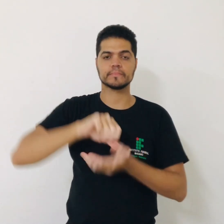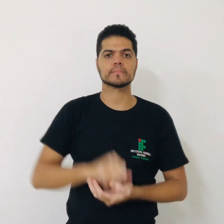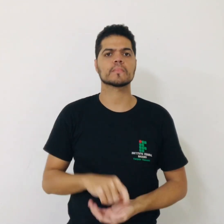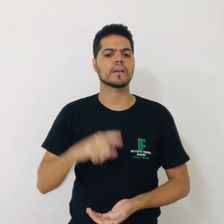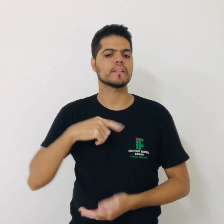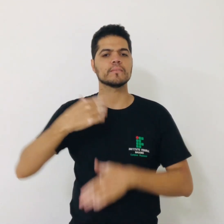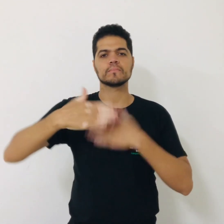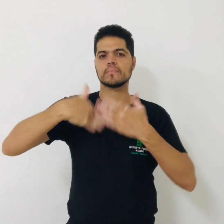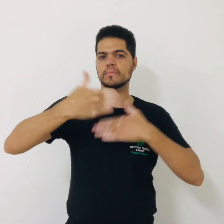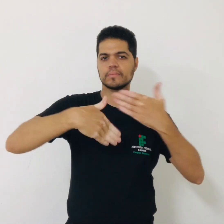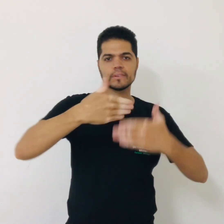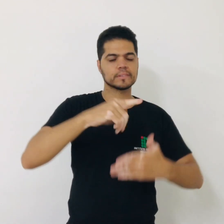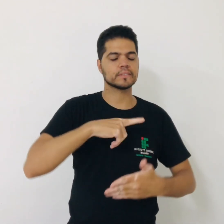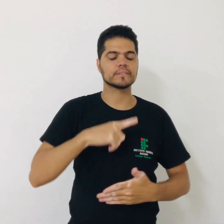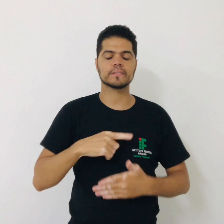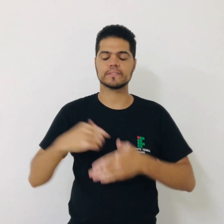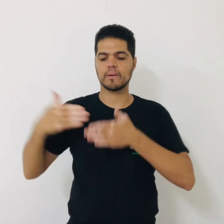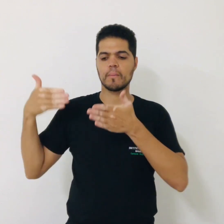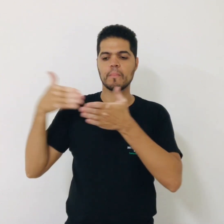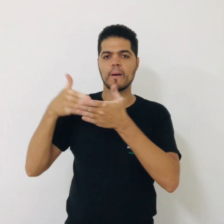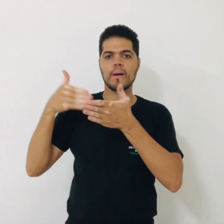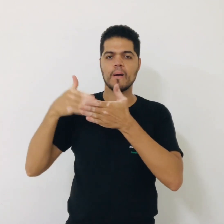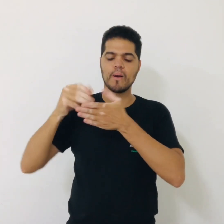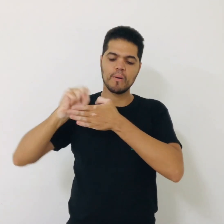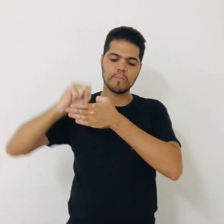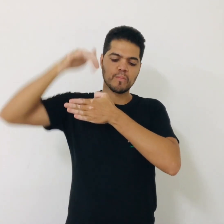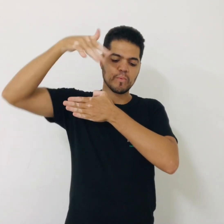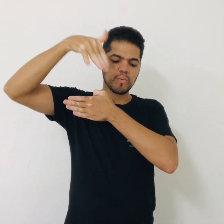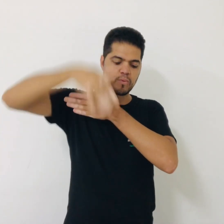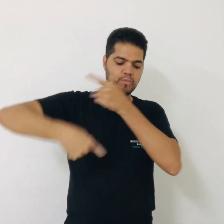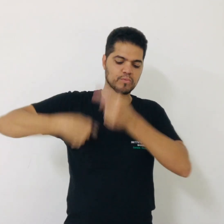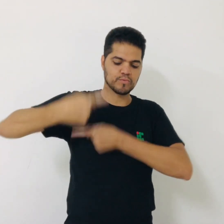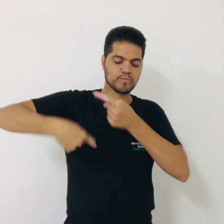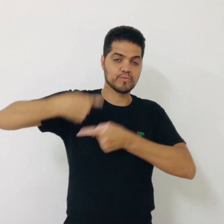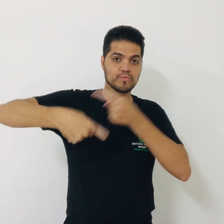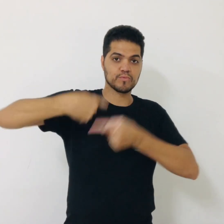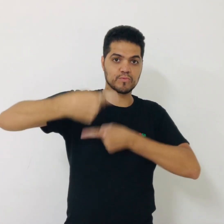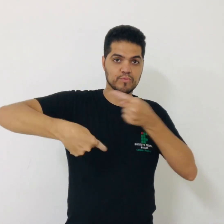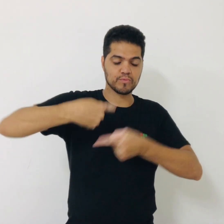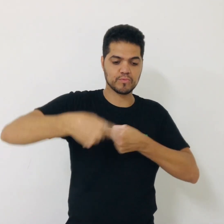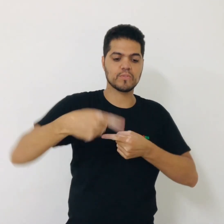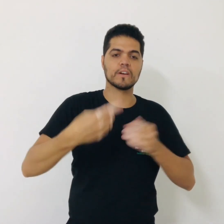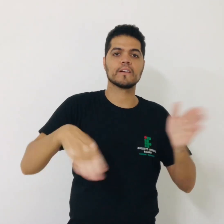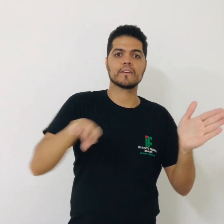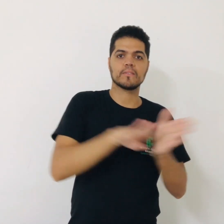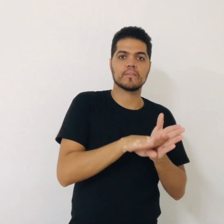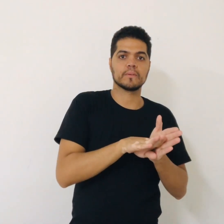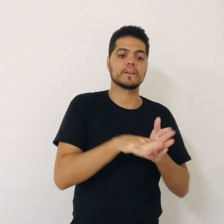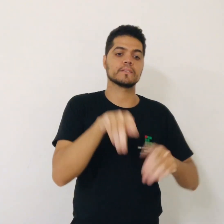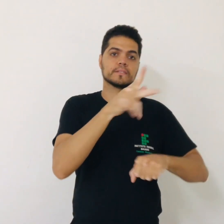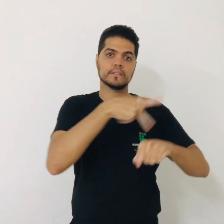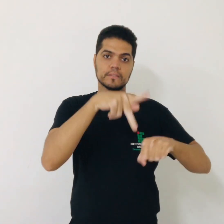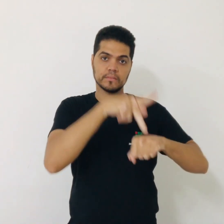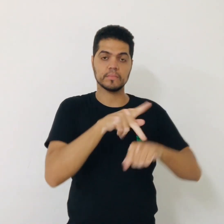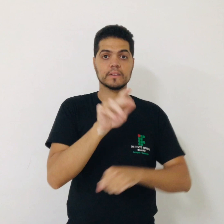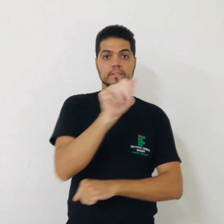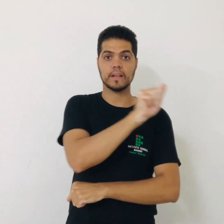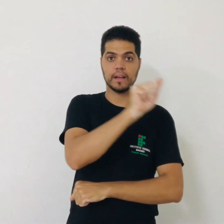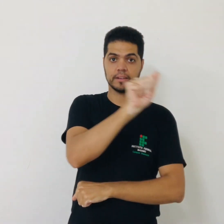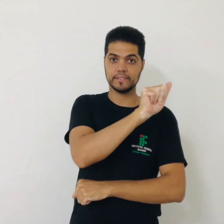Dali em diante, a partir da barragem da usina de Itaipu, as águas entram no território da Argentina e descem